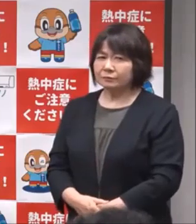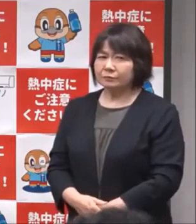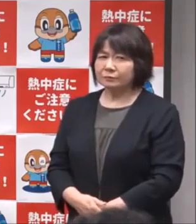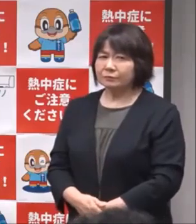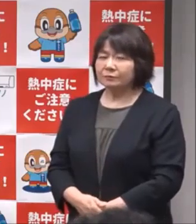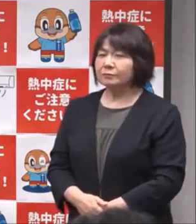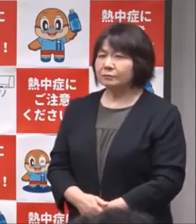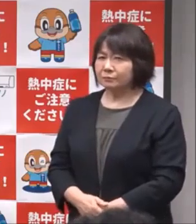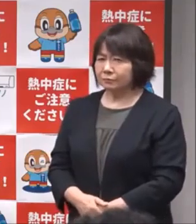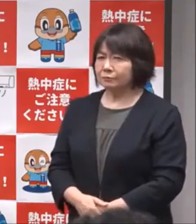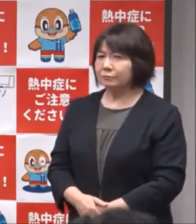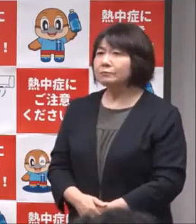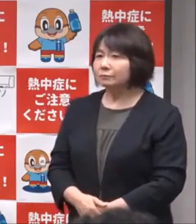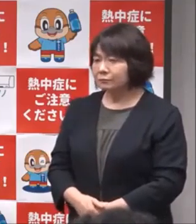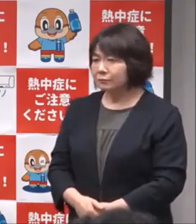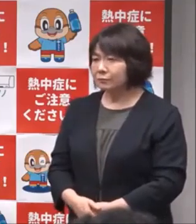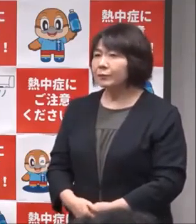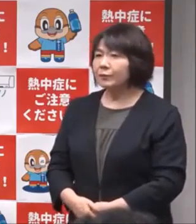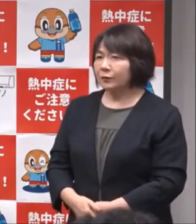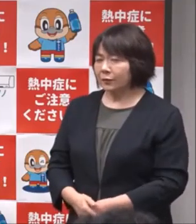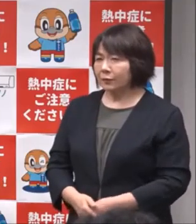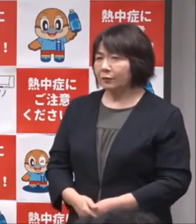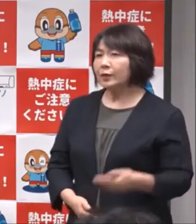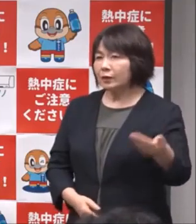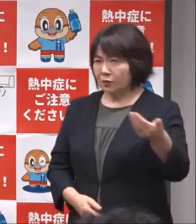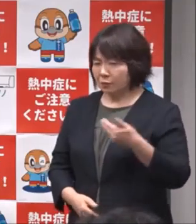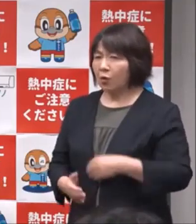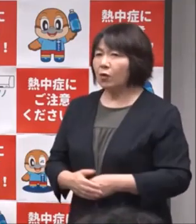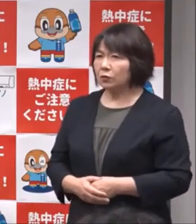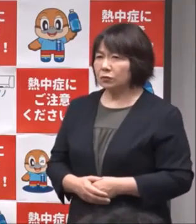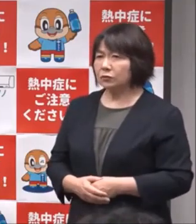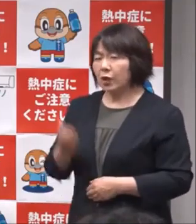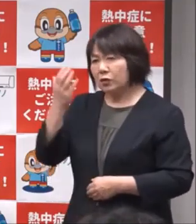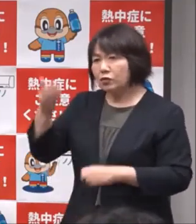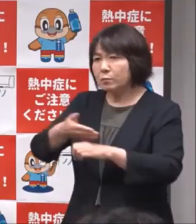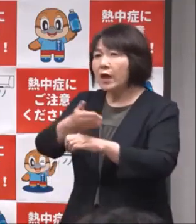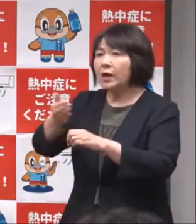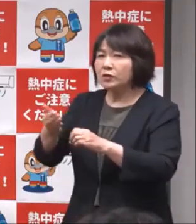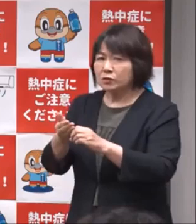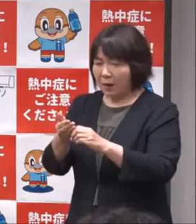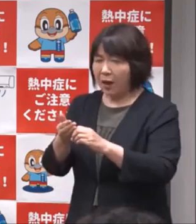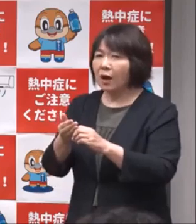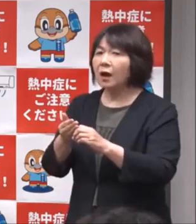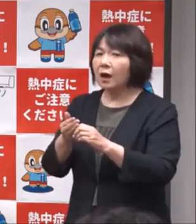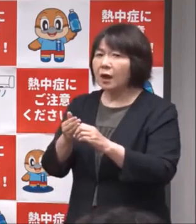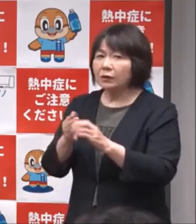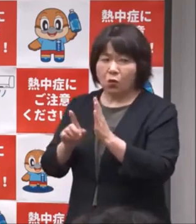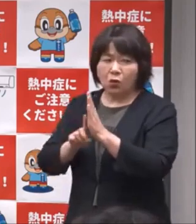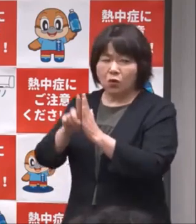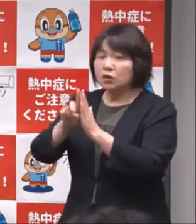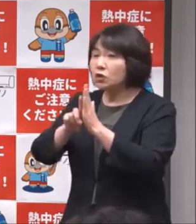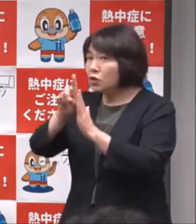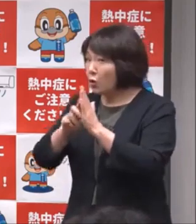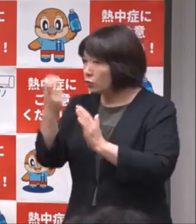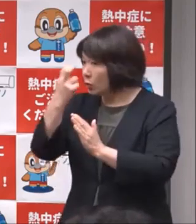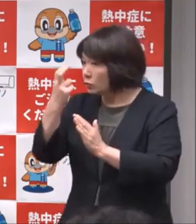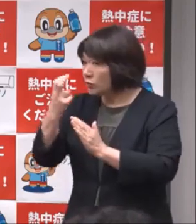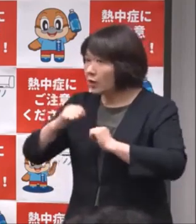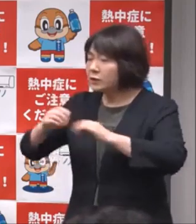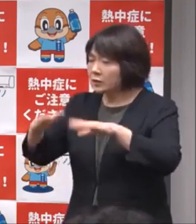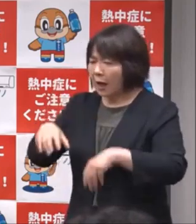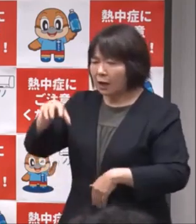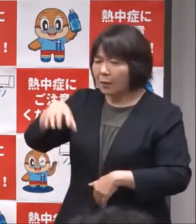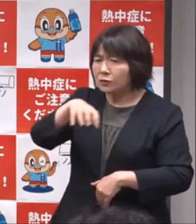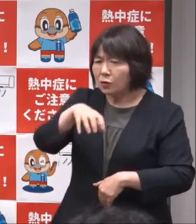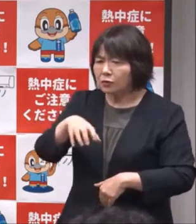で、ちょっと質問があるんですけども、夢洲の気温測定を先週18日にしたところですね、場所